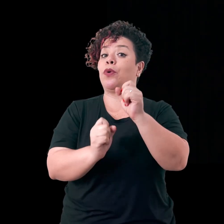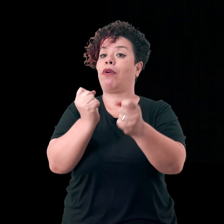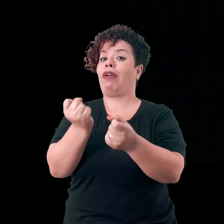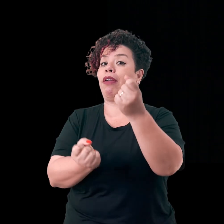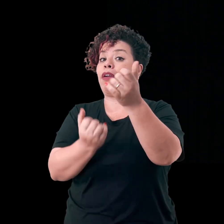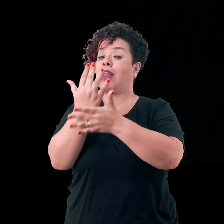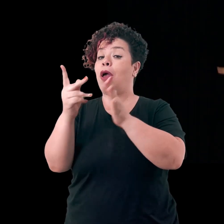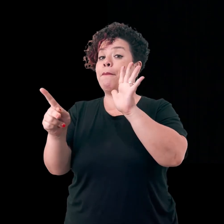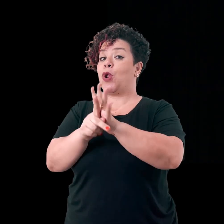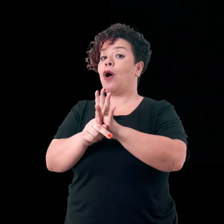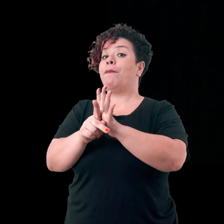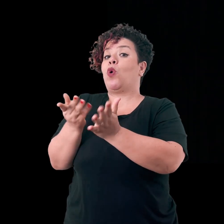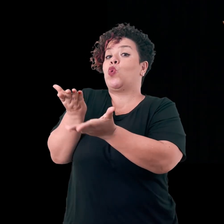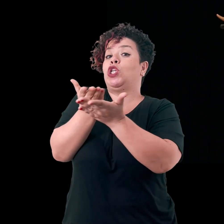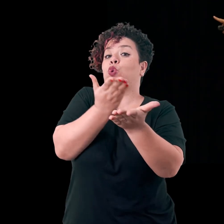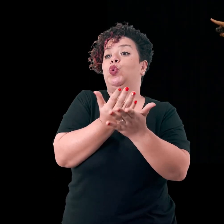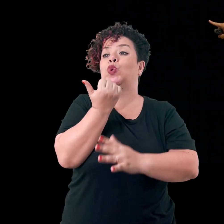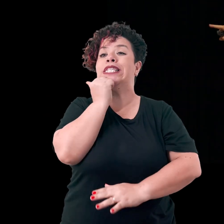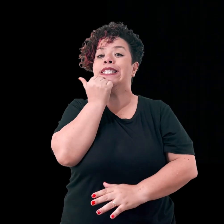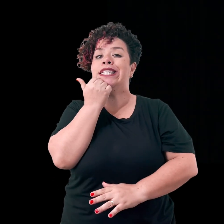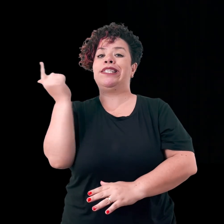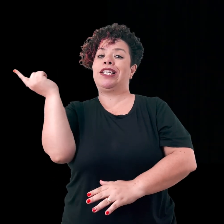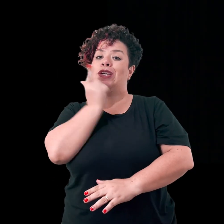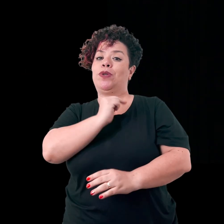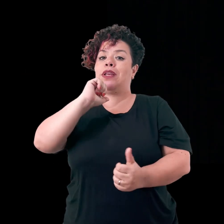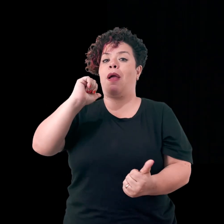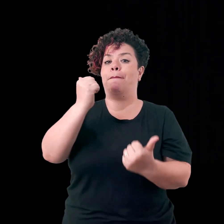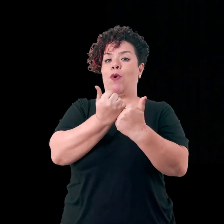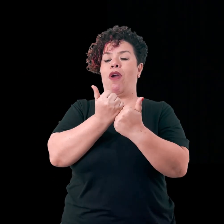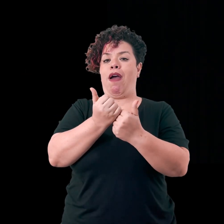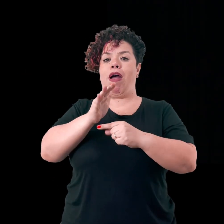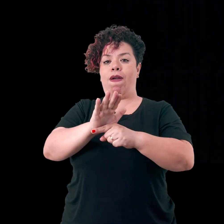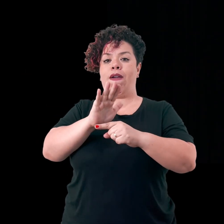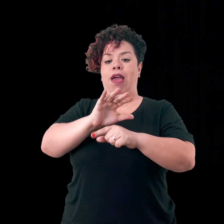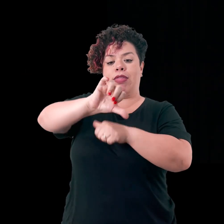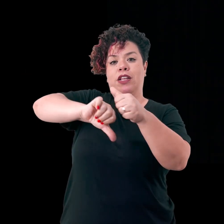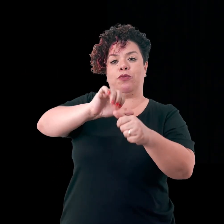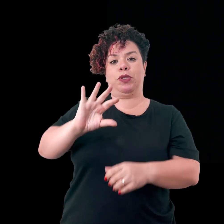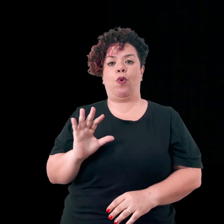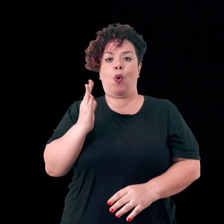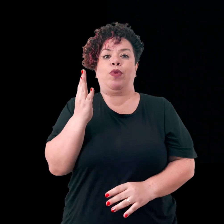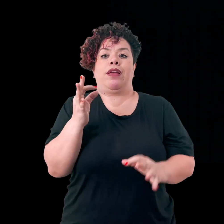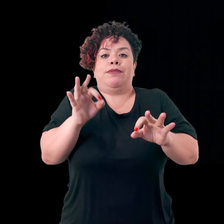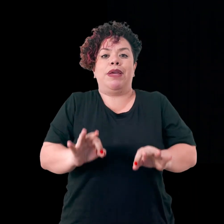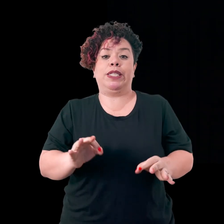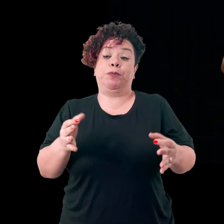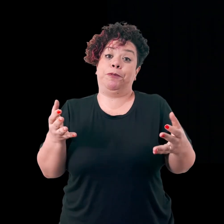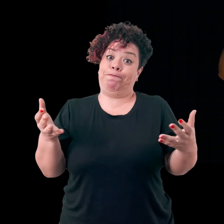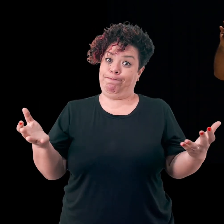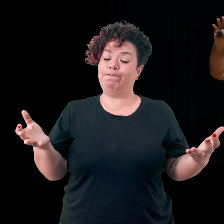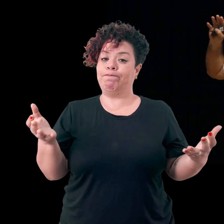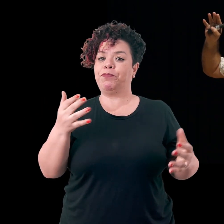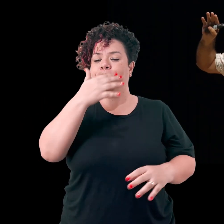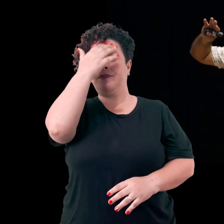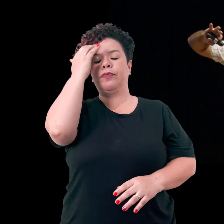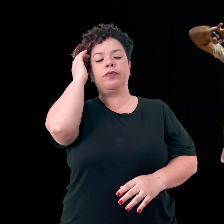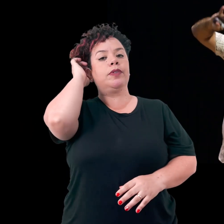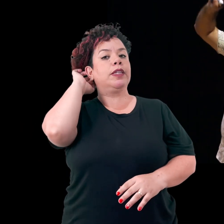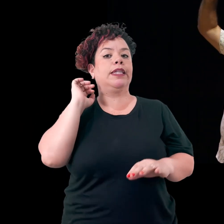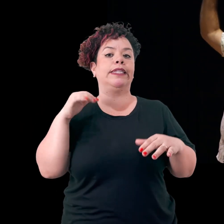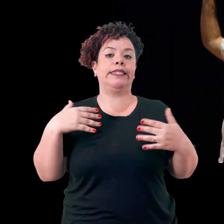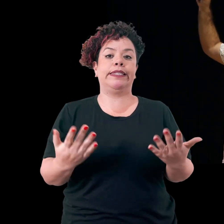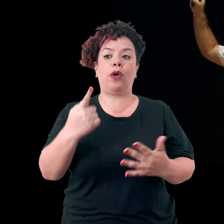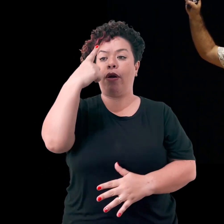ciência que sustenta, que subsidia esse tipo de transformação? Né? Bom,